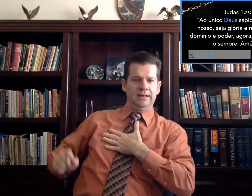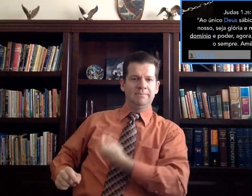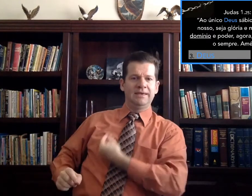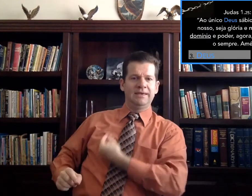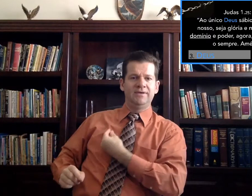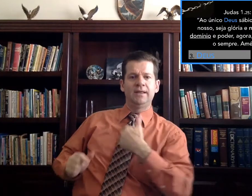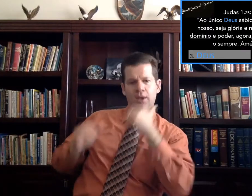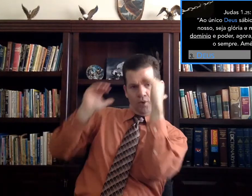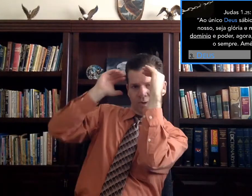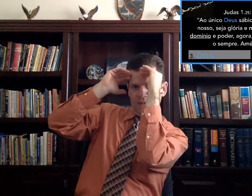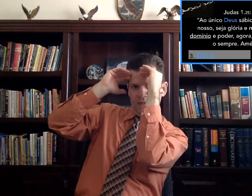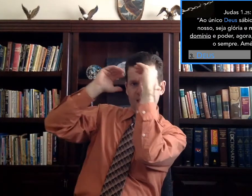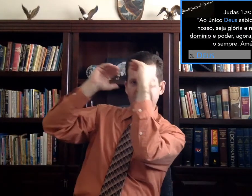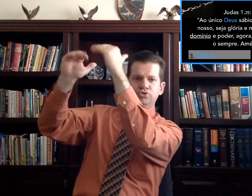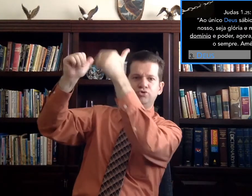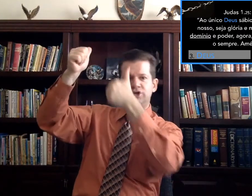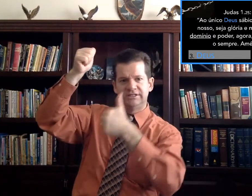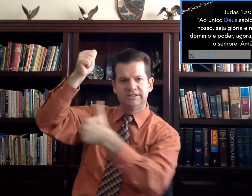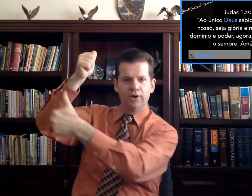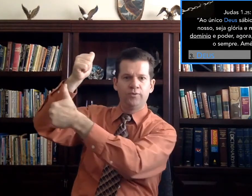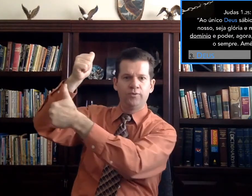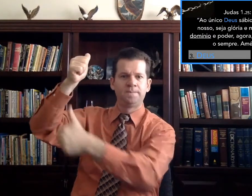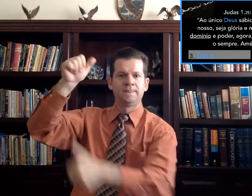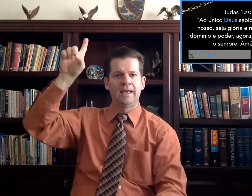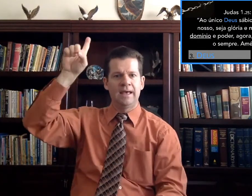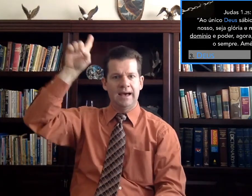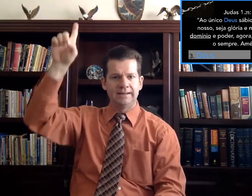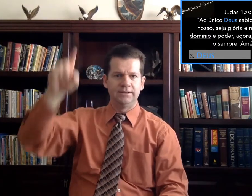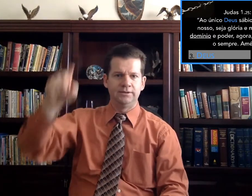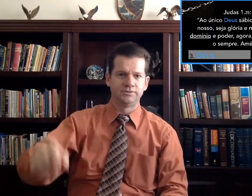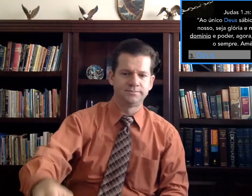minha vida. Eu em sujeição a Deus.